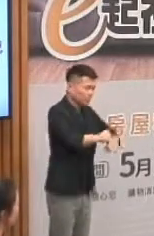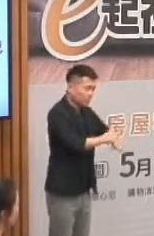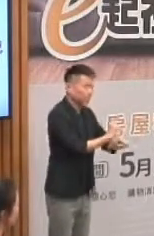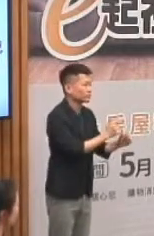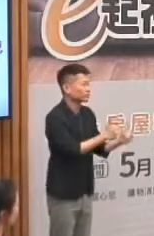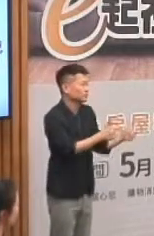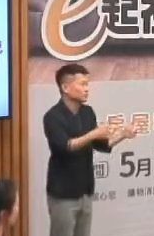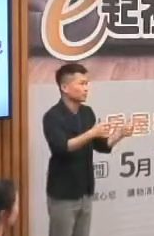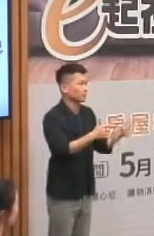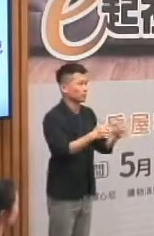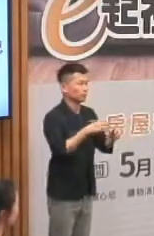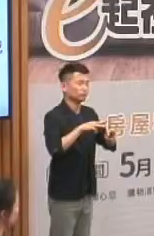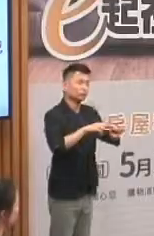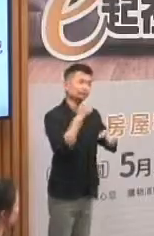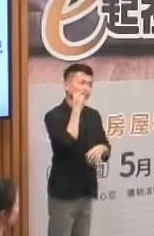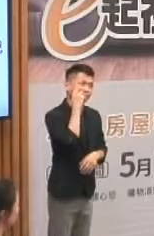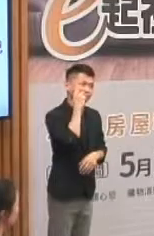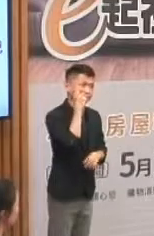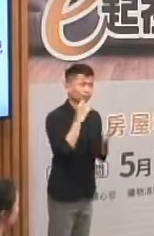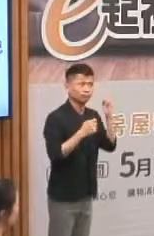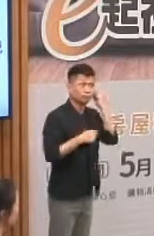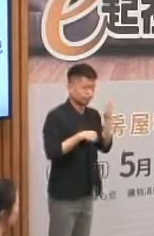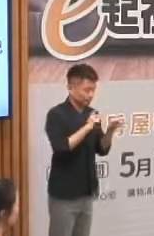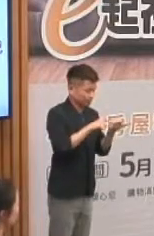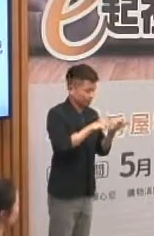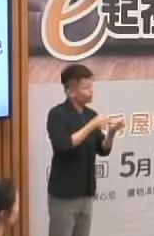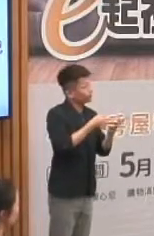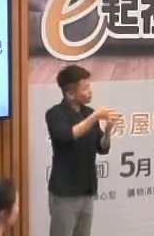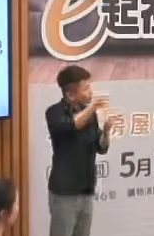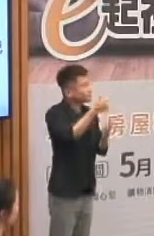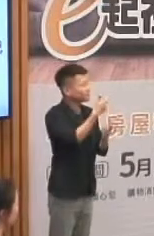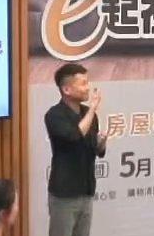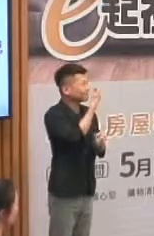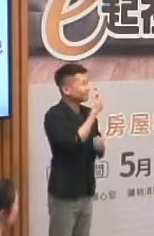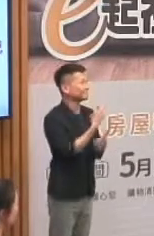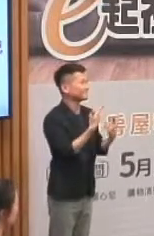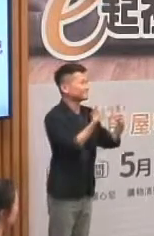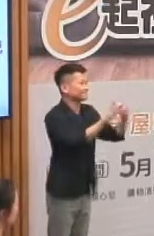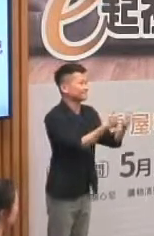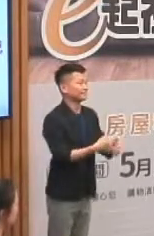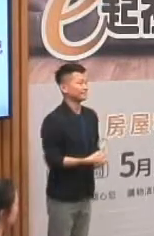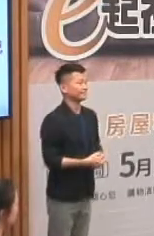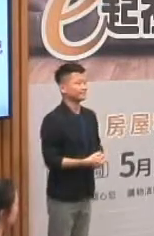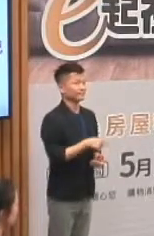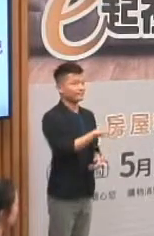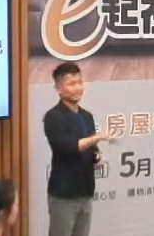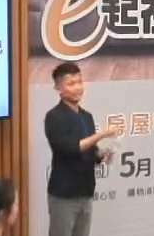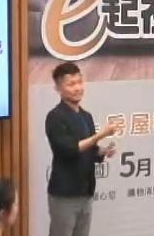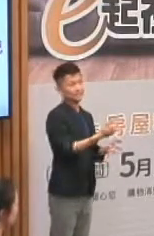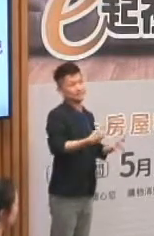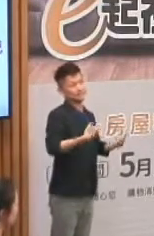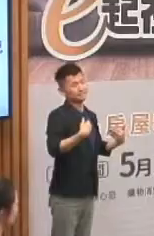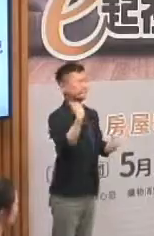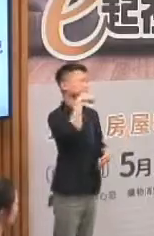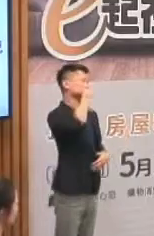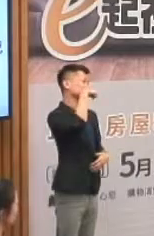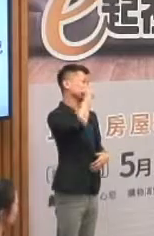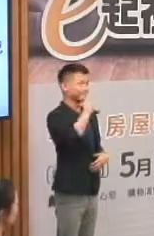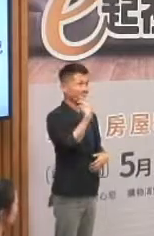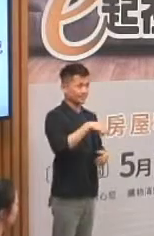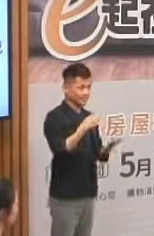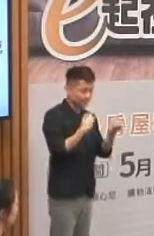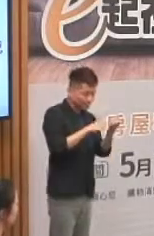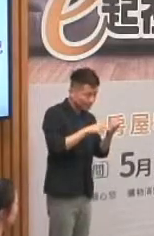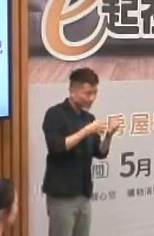去，那这个方法就非常的方便这样。 所以呢，这个呢轻松而且呢又让大家可以快速上